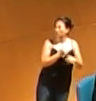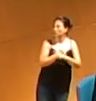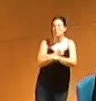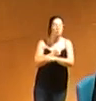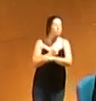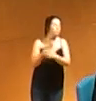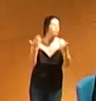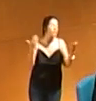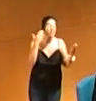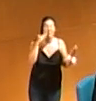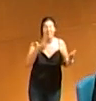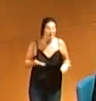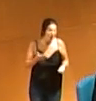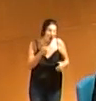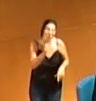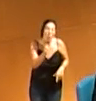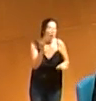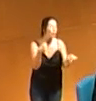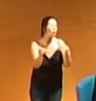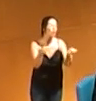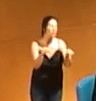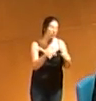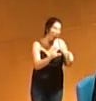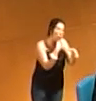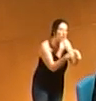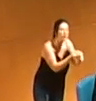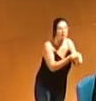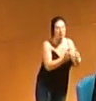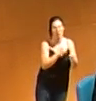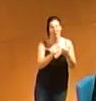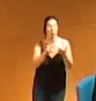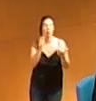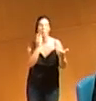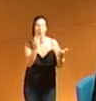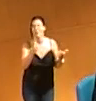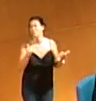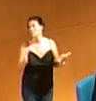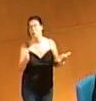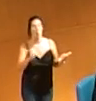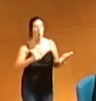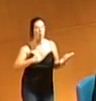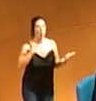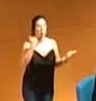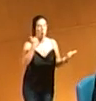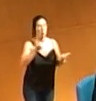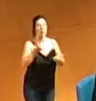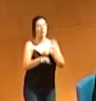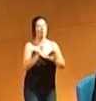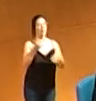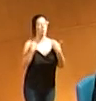il y a des mots à la mode. Il y a la société inclusive, il y a l'autodétermination, il y a les aidants aussi, c'est un mot qui